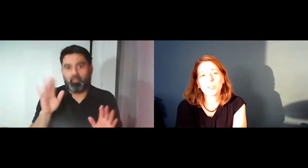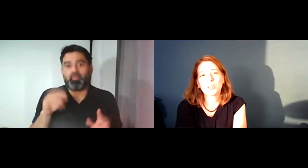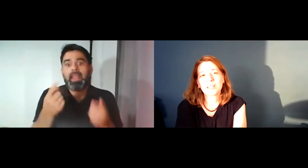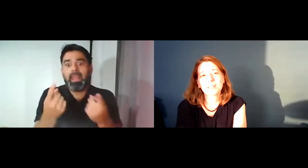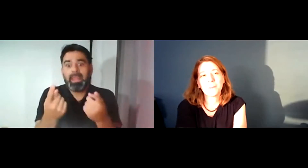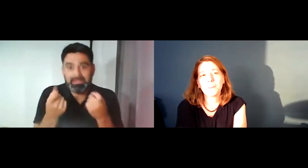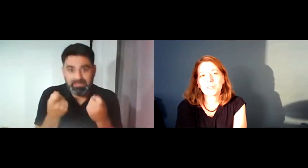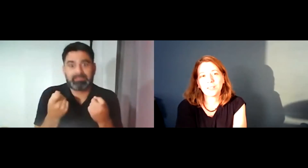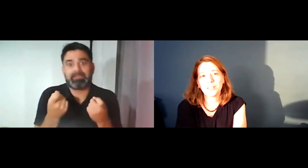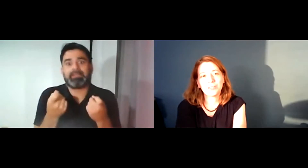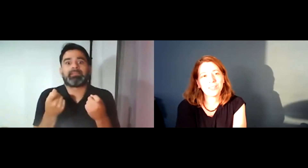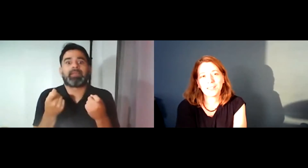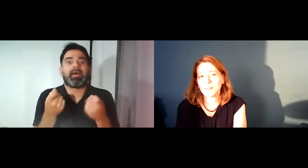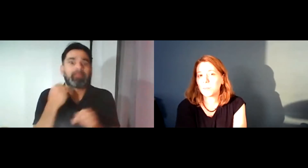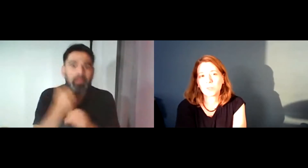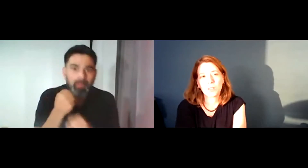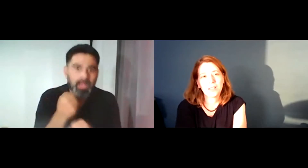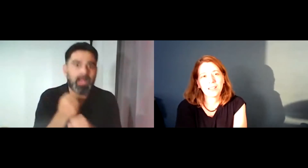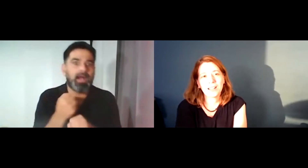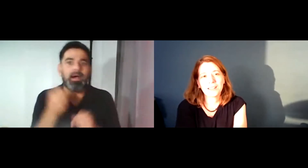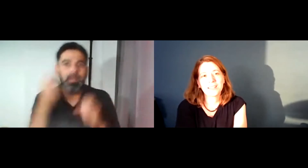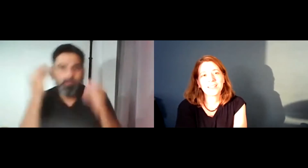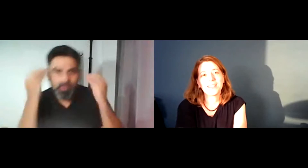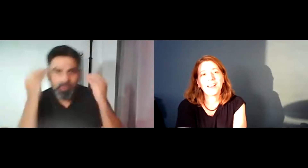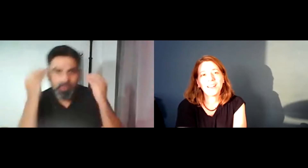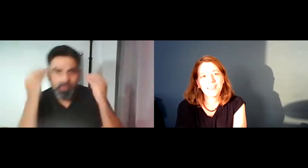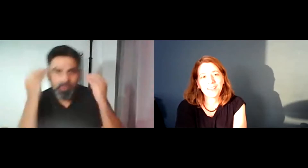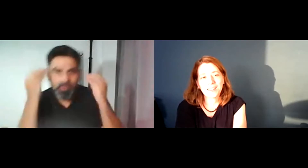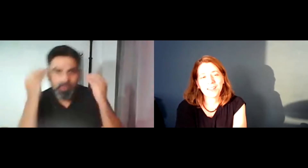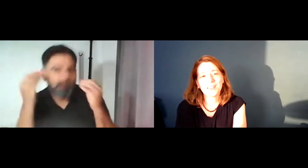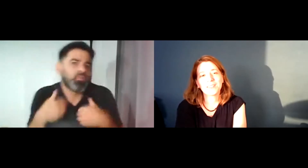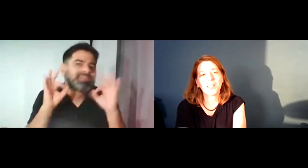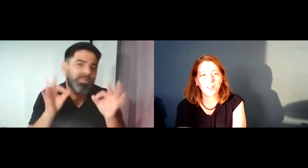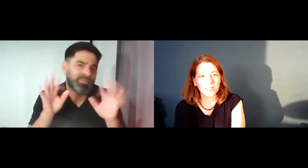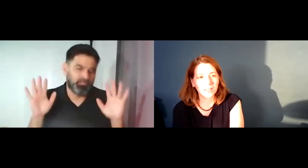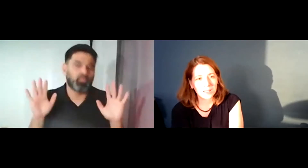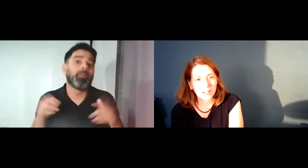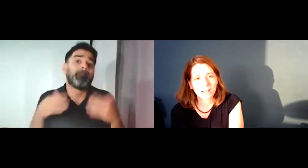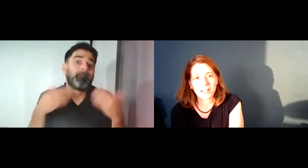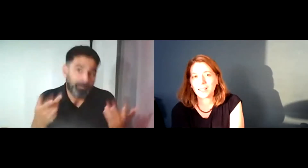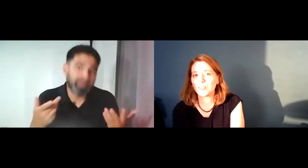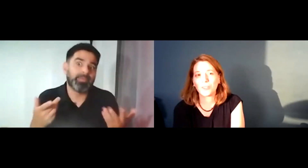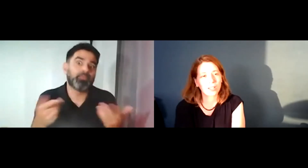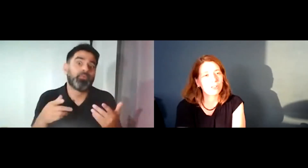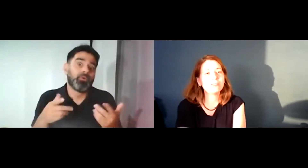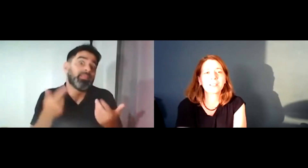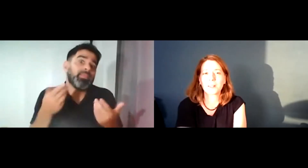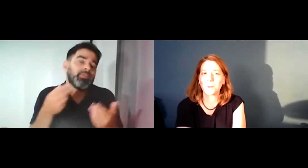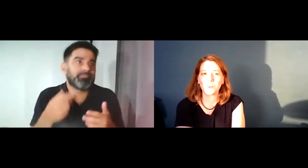Nosotros ya sabemos esto, entendemos la necesidad de querer seguir trabajando, lo recontra sabemos.